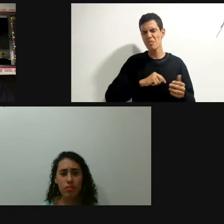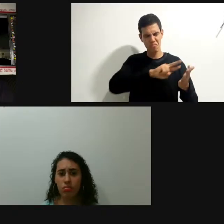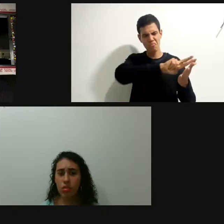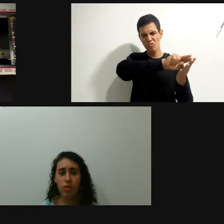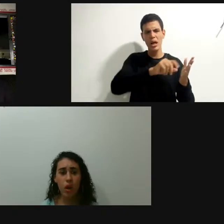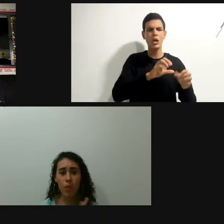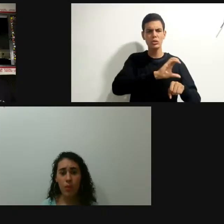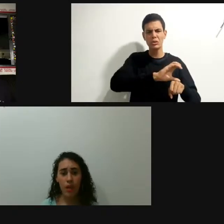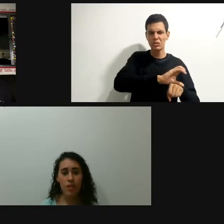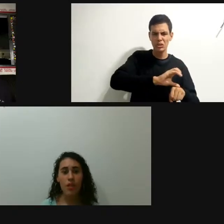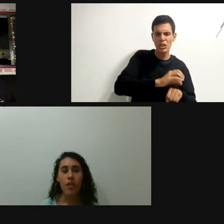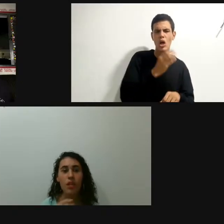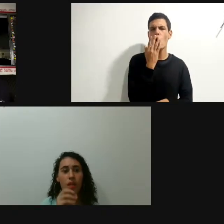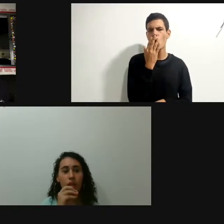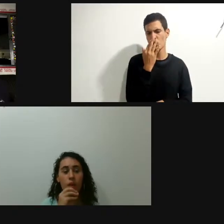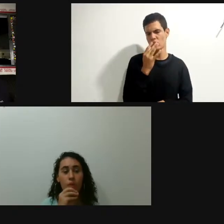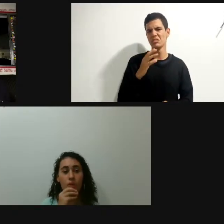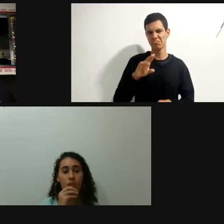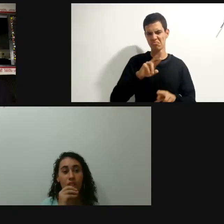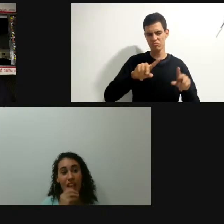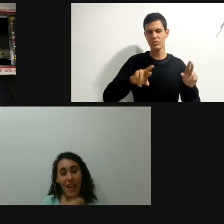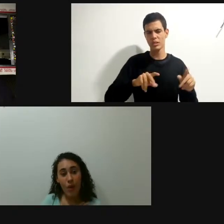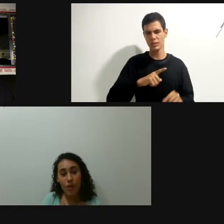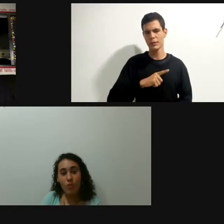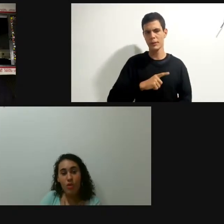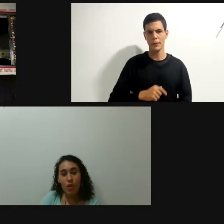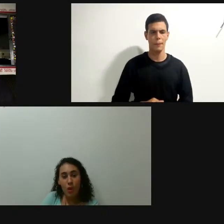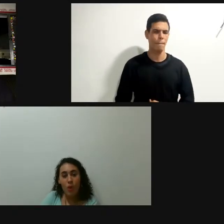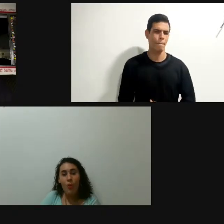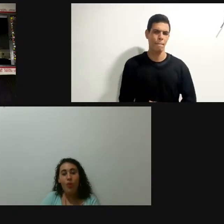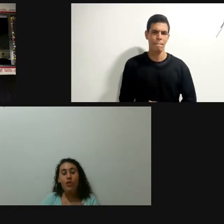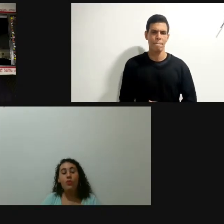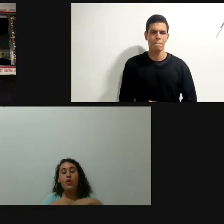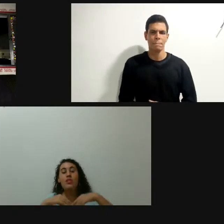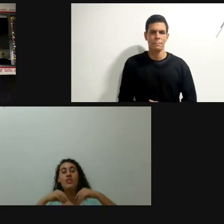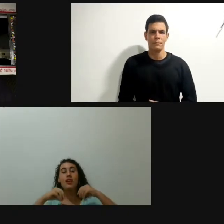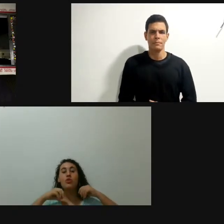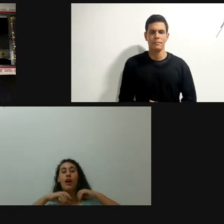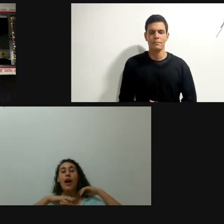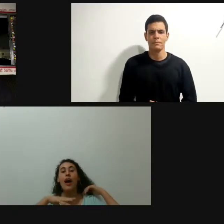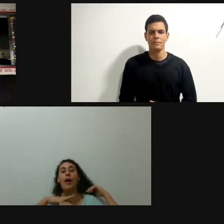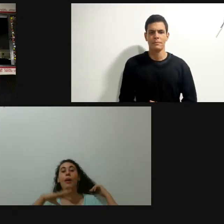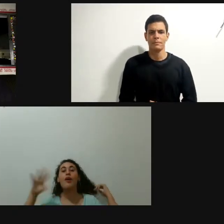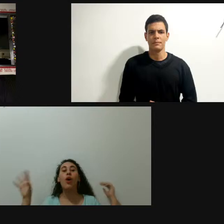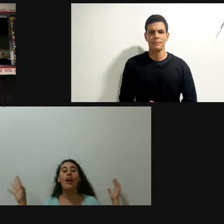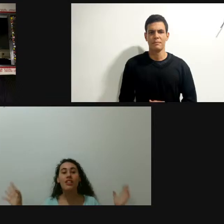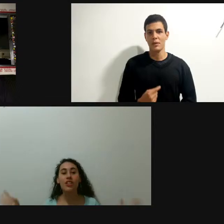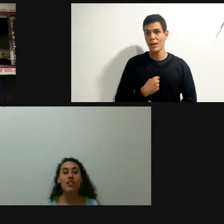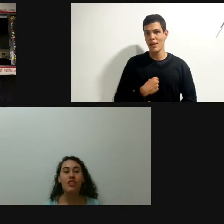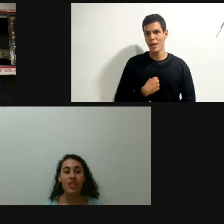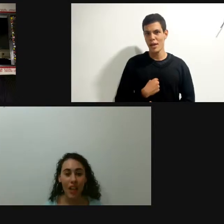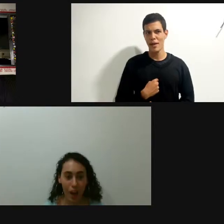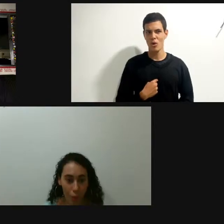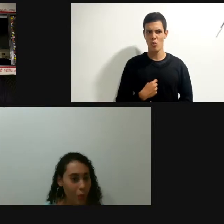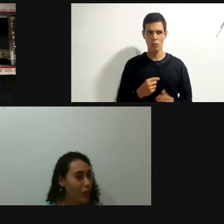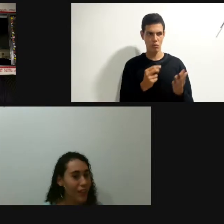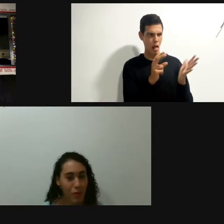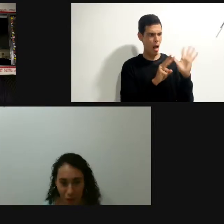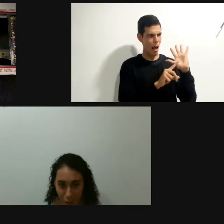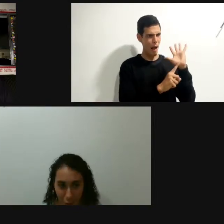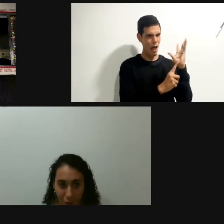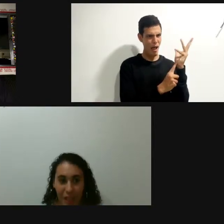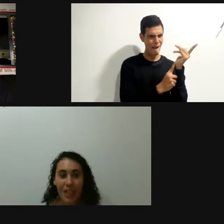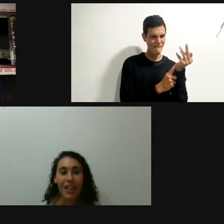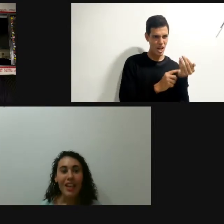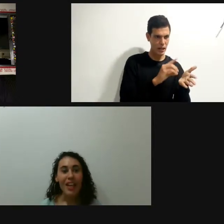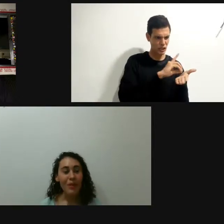lá normalmente. Eu não posso dizer que eu sou a maior artista digital, porque não